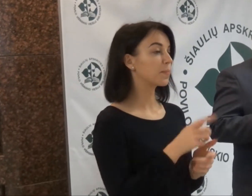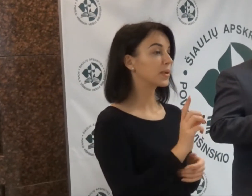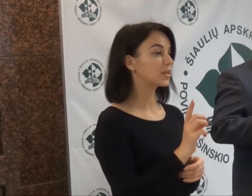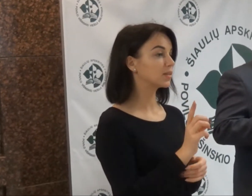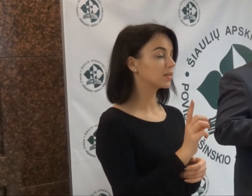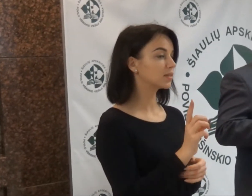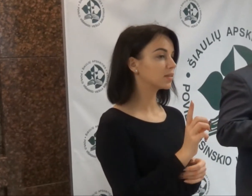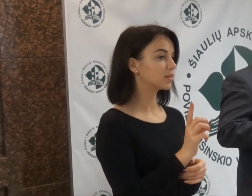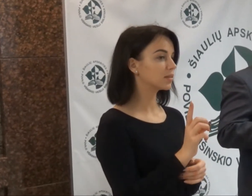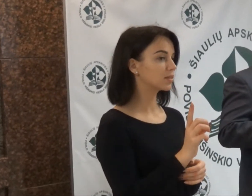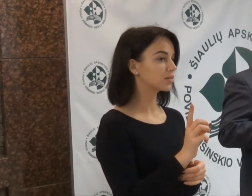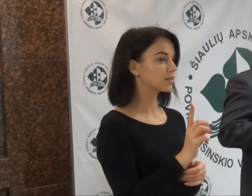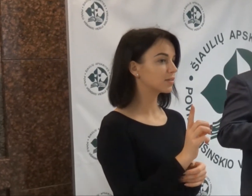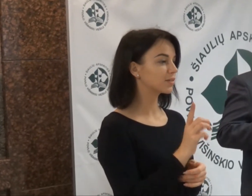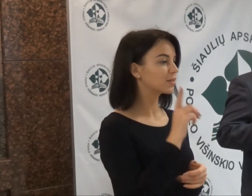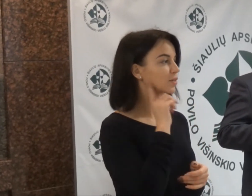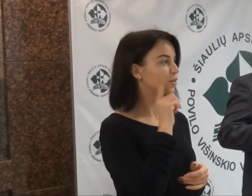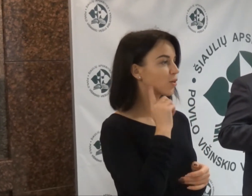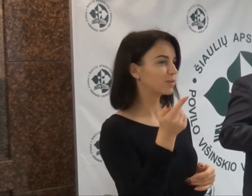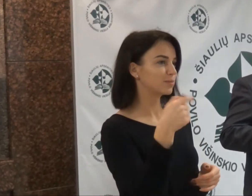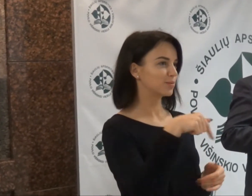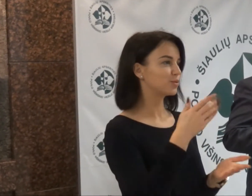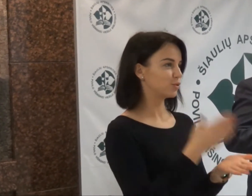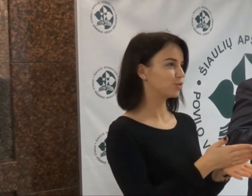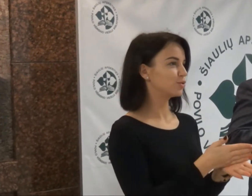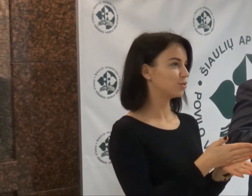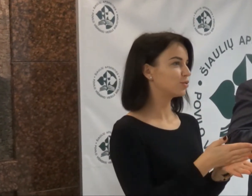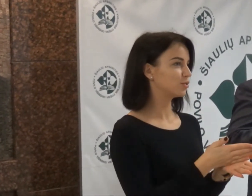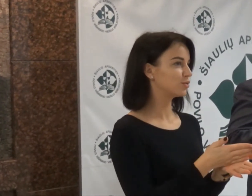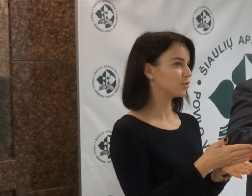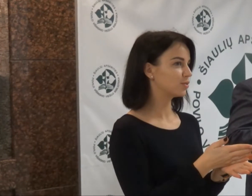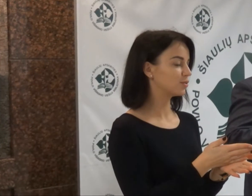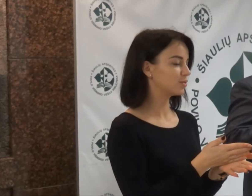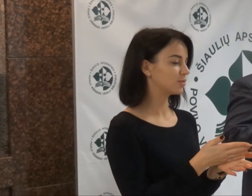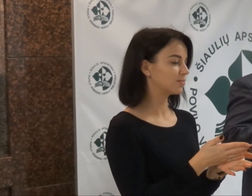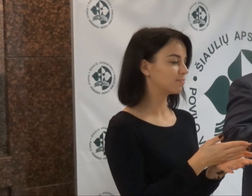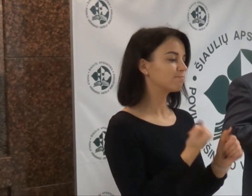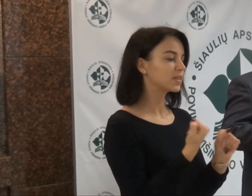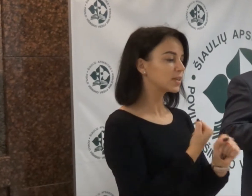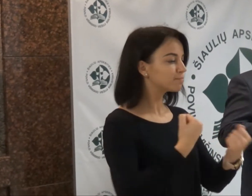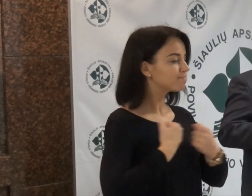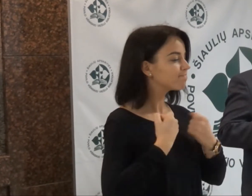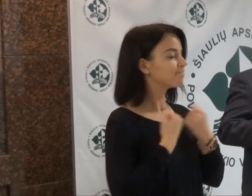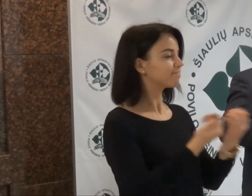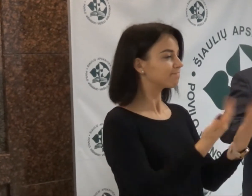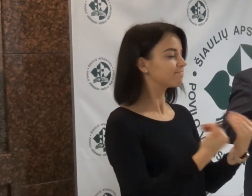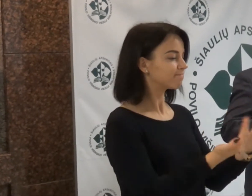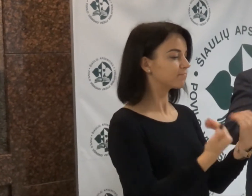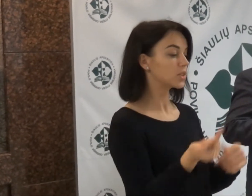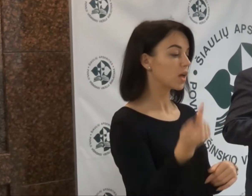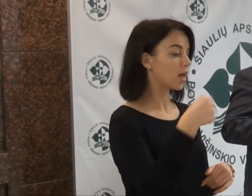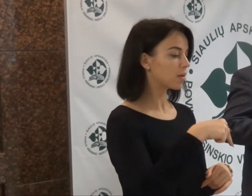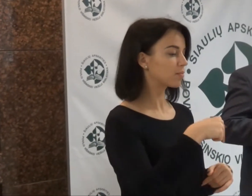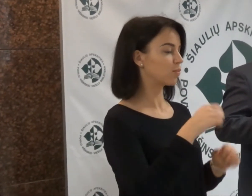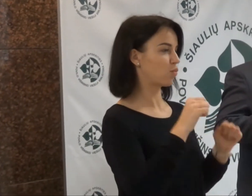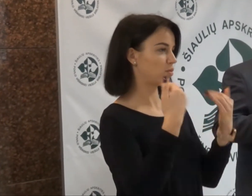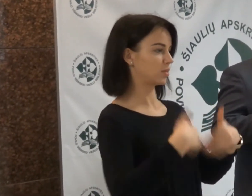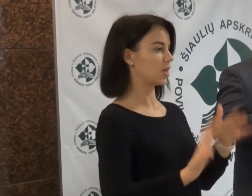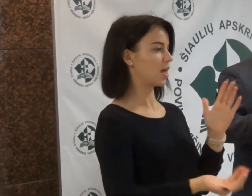Bet jaunimas ateina pas mus. Mes turim stengtis, kad jis ateitų ir rastų čia